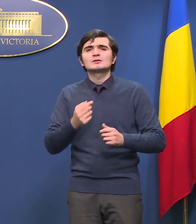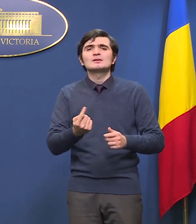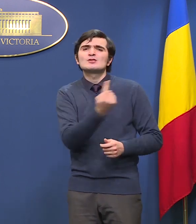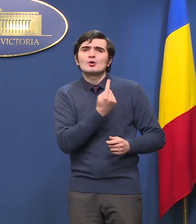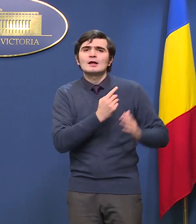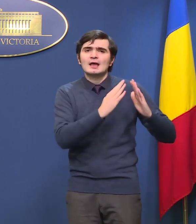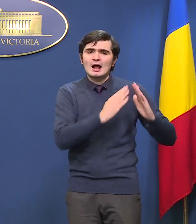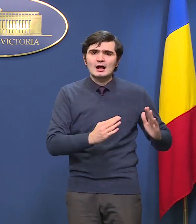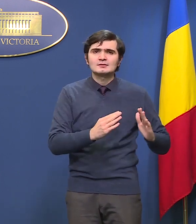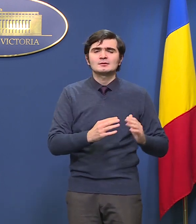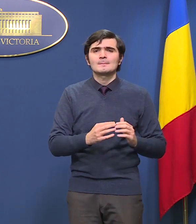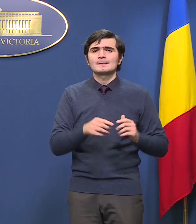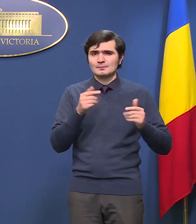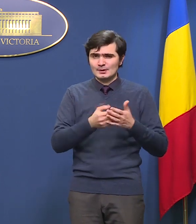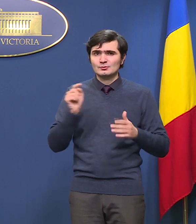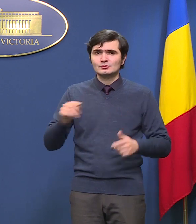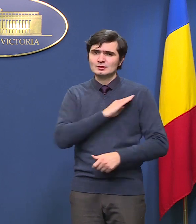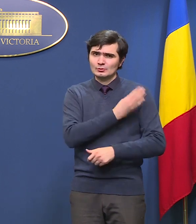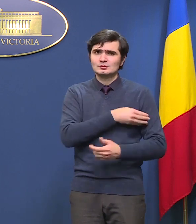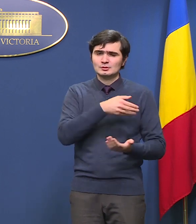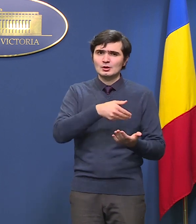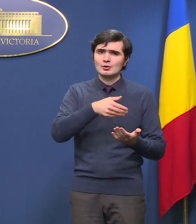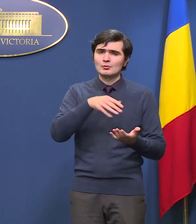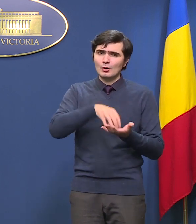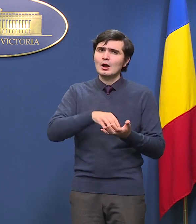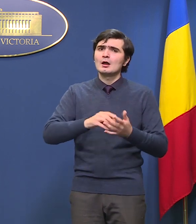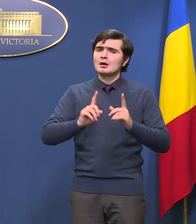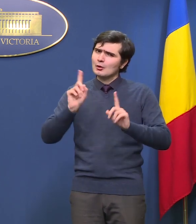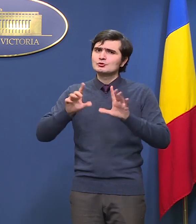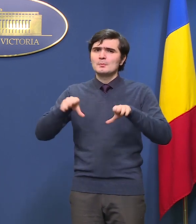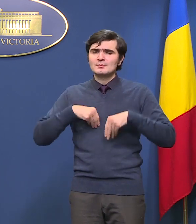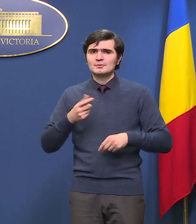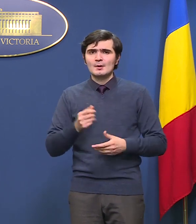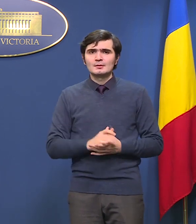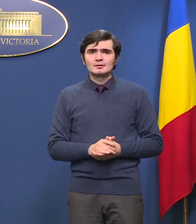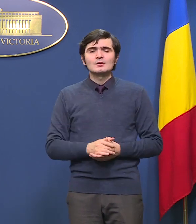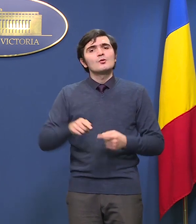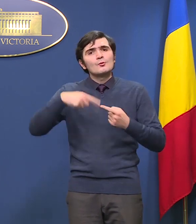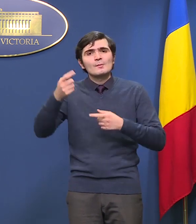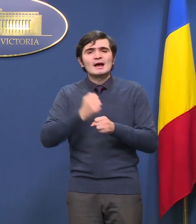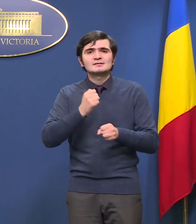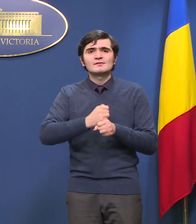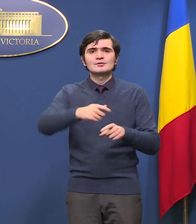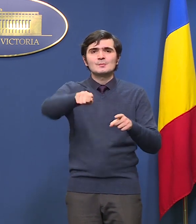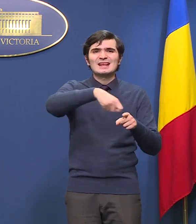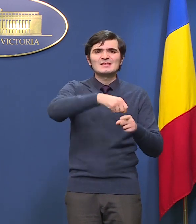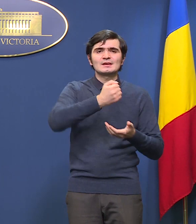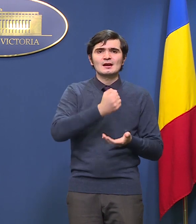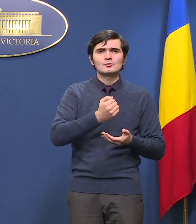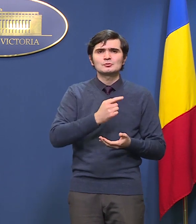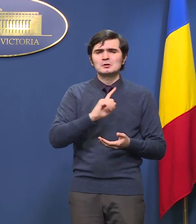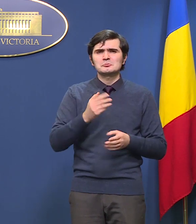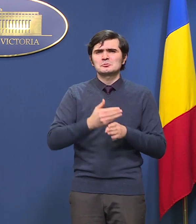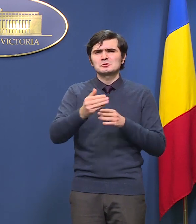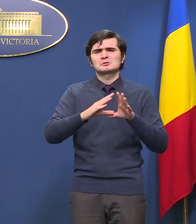și pentru care deja autoritățile locale au și cheltuit. Deci avem bani. Rectificarea bugetară o vom face, sigur nu întârziem foarte